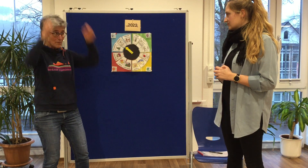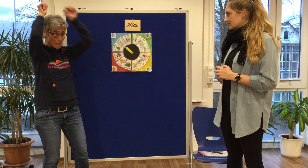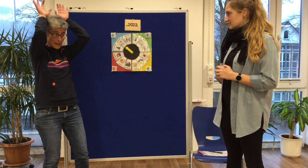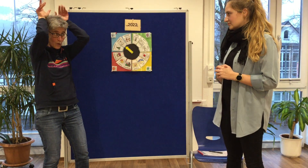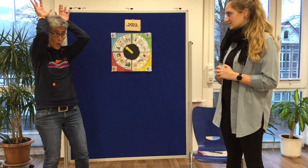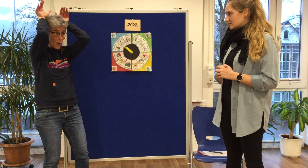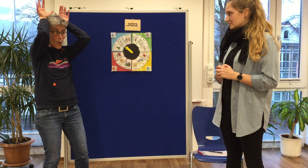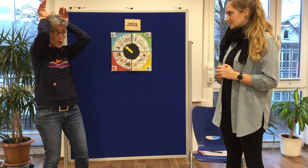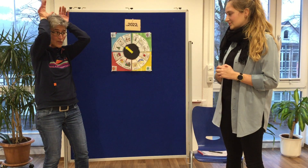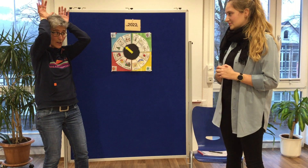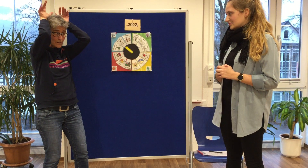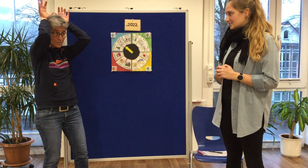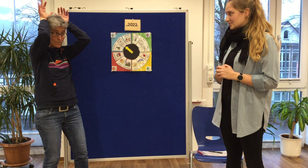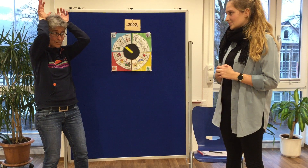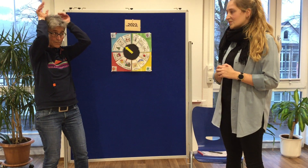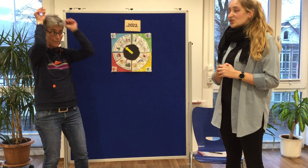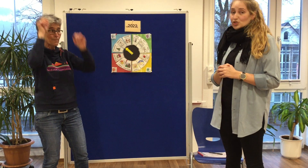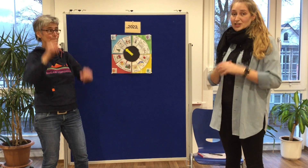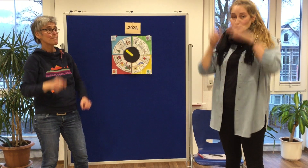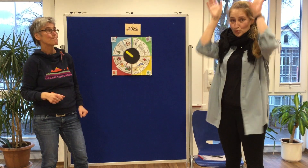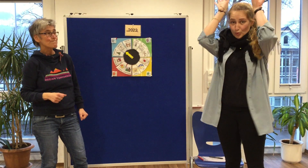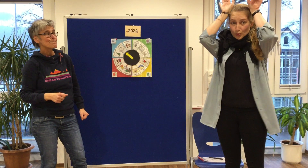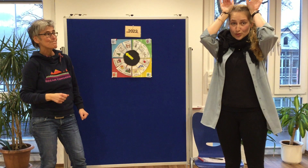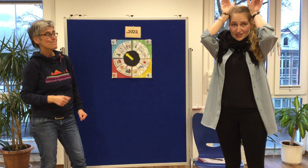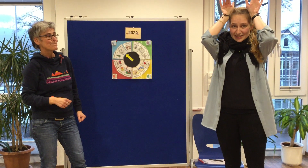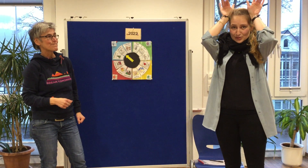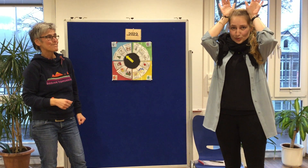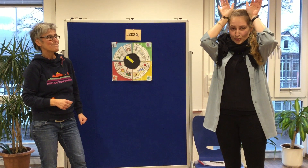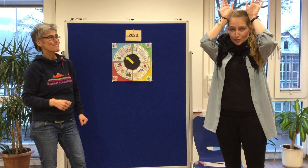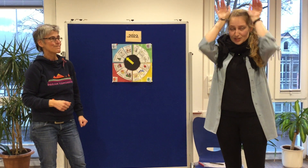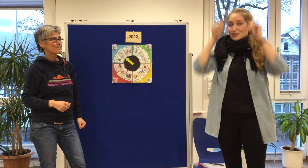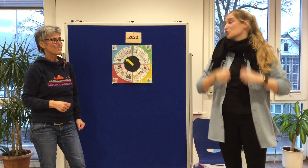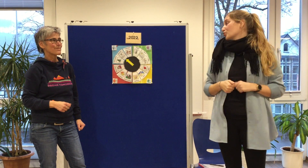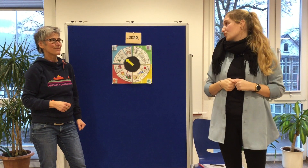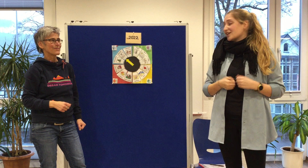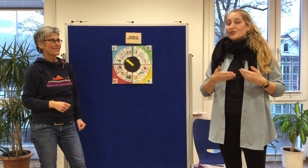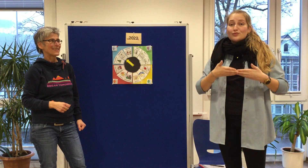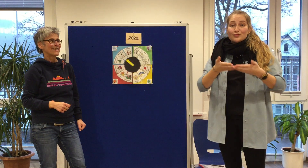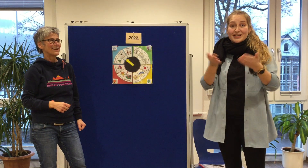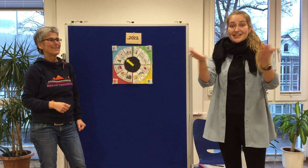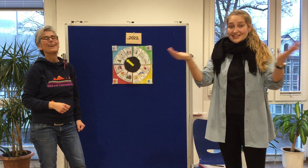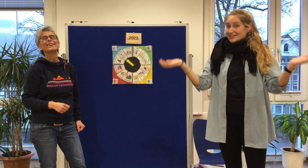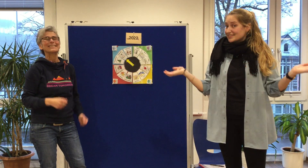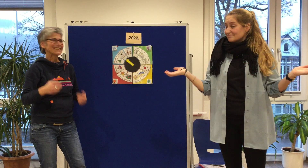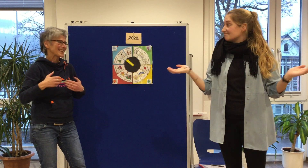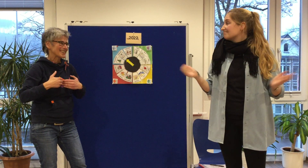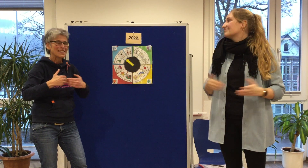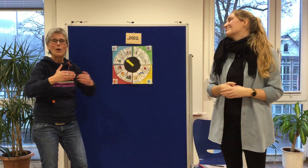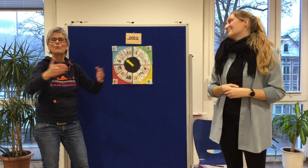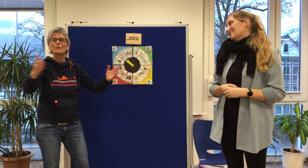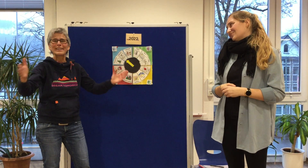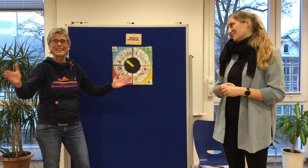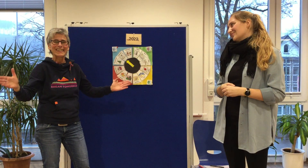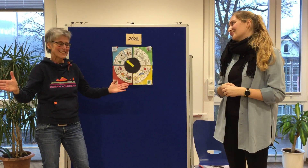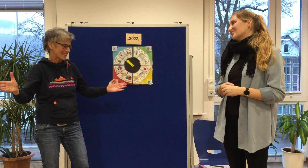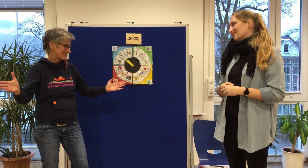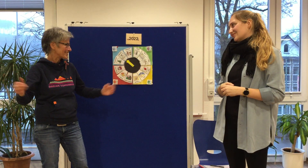wir bald Ostern. Stimmt, Ostern. Und dann sind schon wieder Ferien. Ja, genau, Ferien.